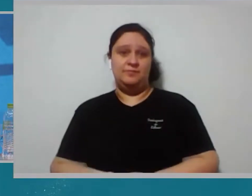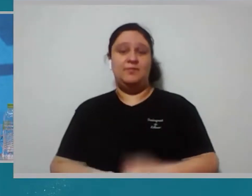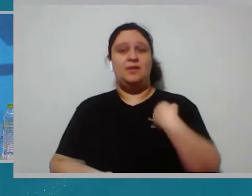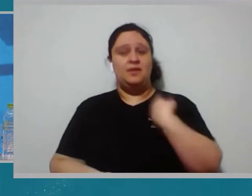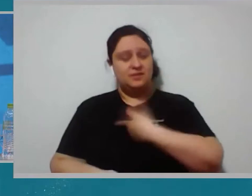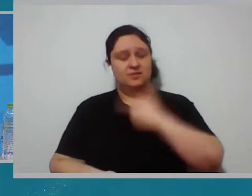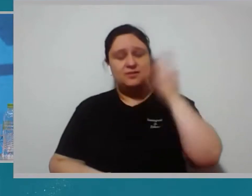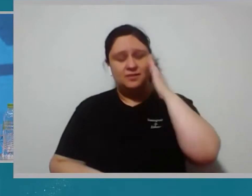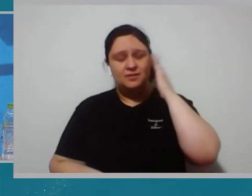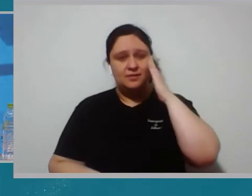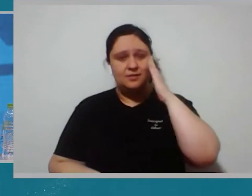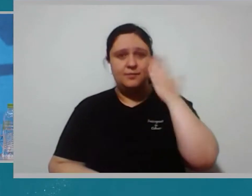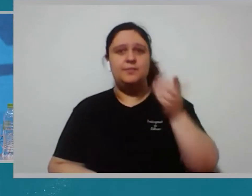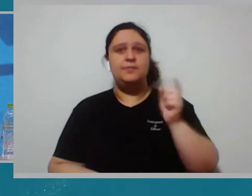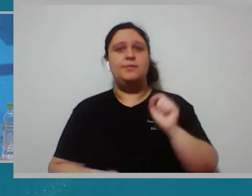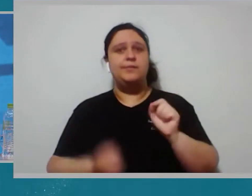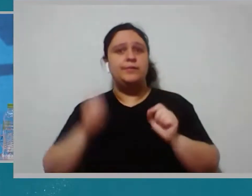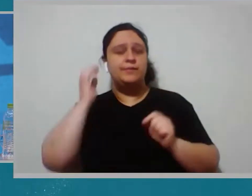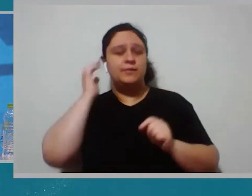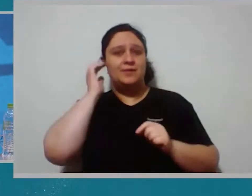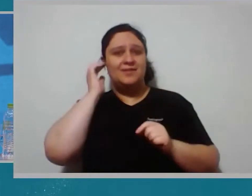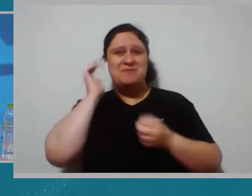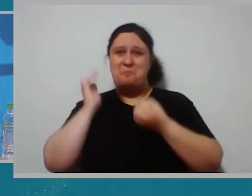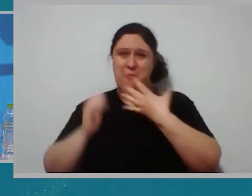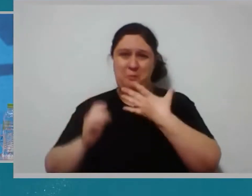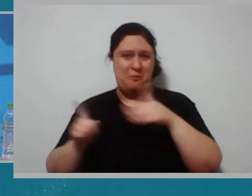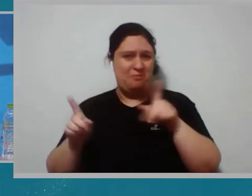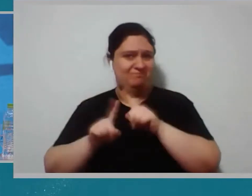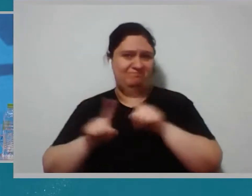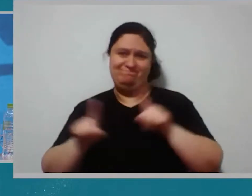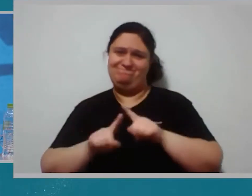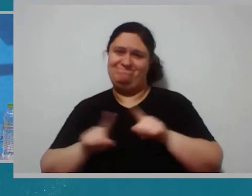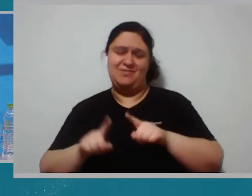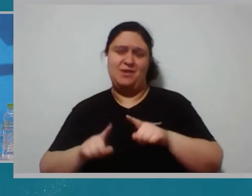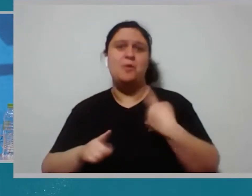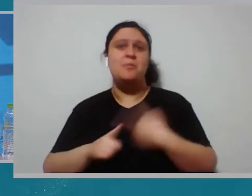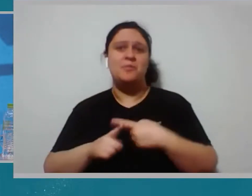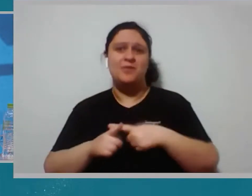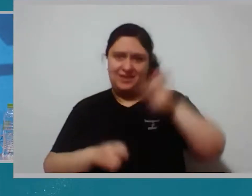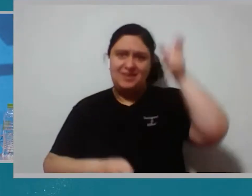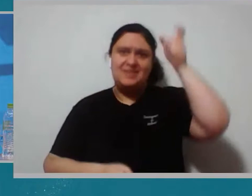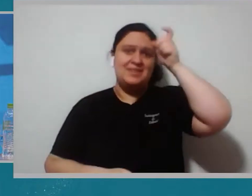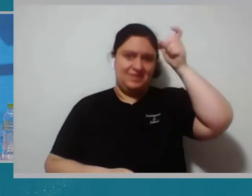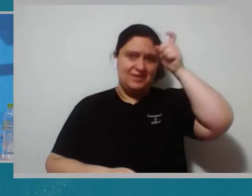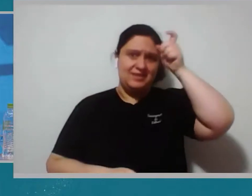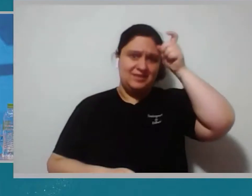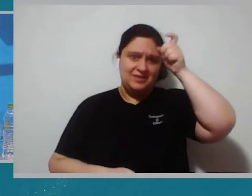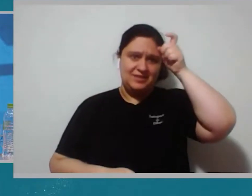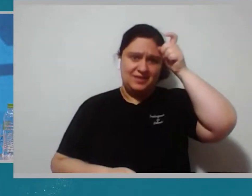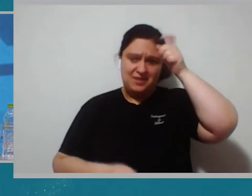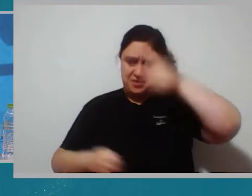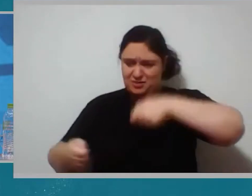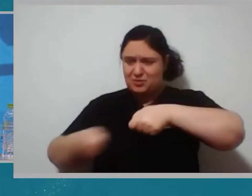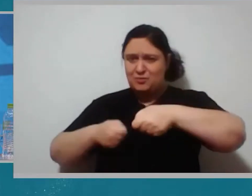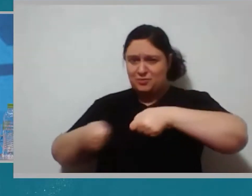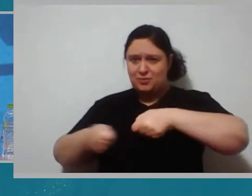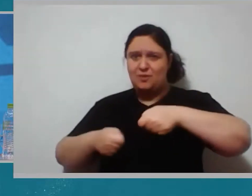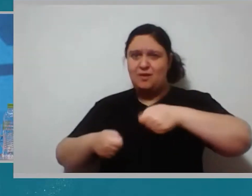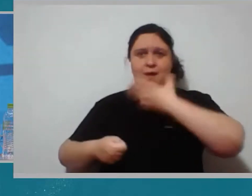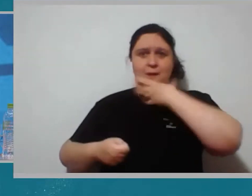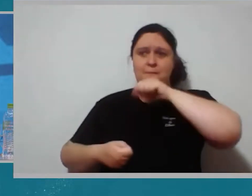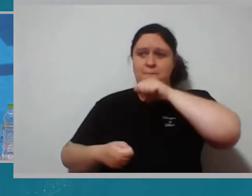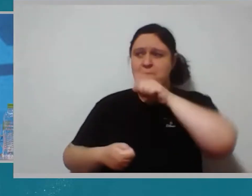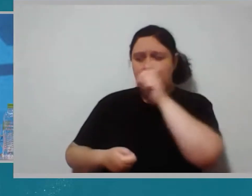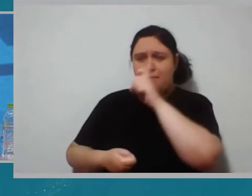que coisa boa não é, porque Satanás, que é o pai deles, é pai da mentira.